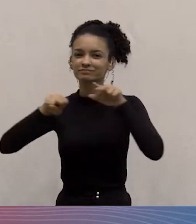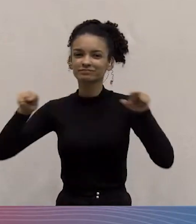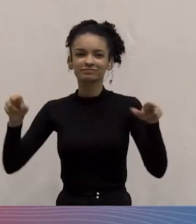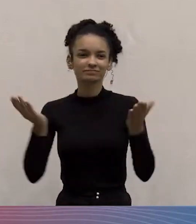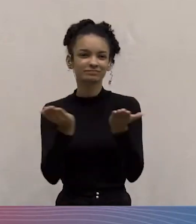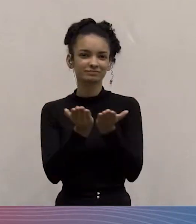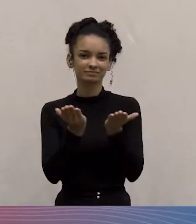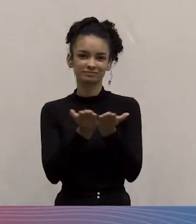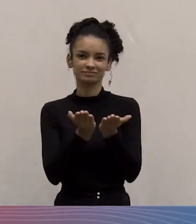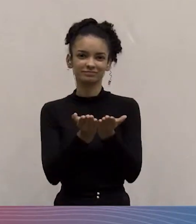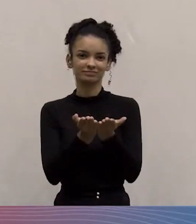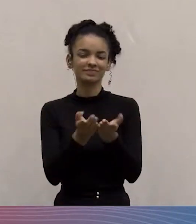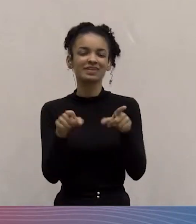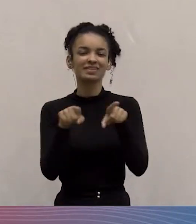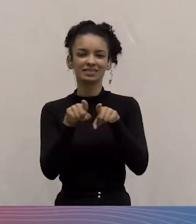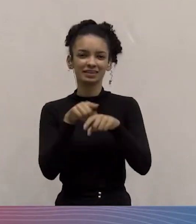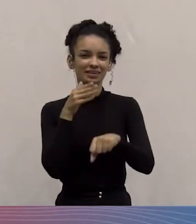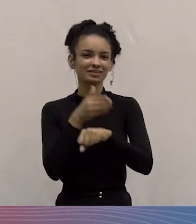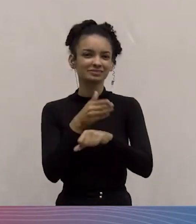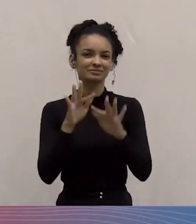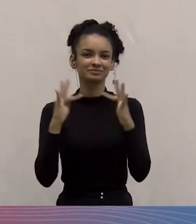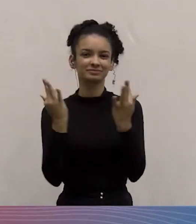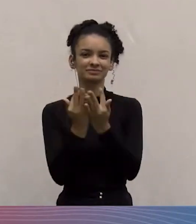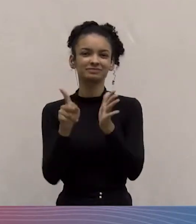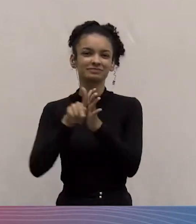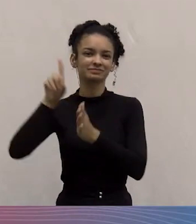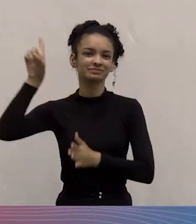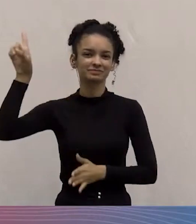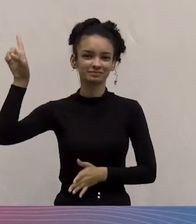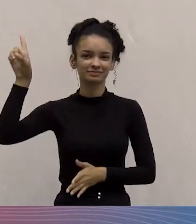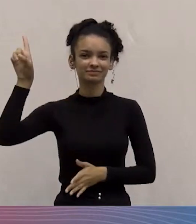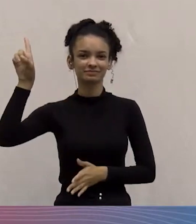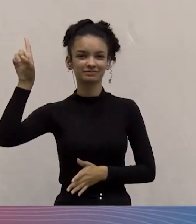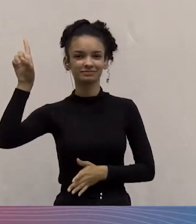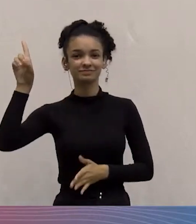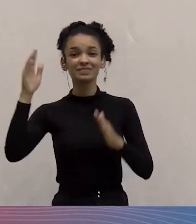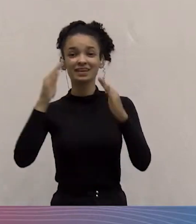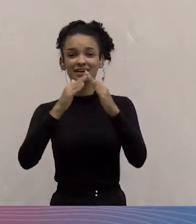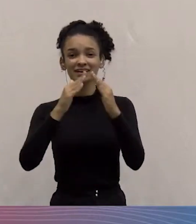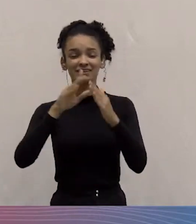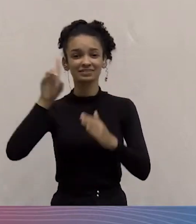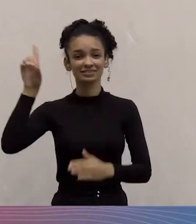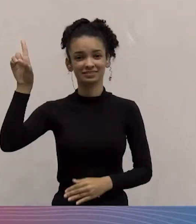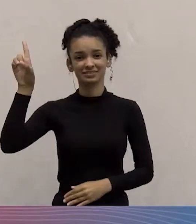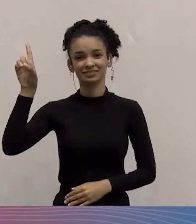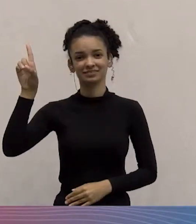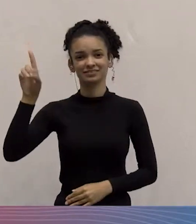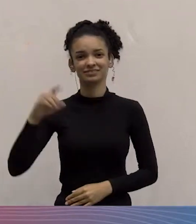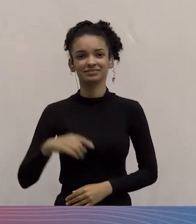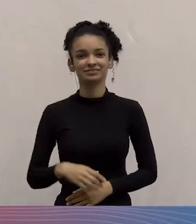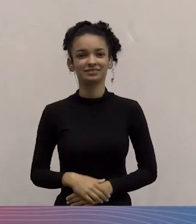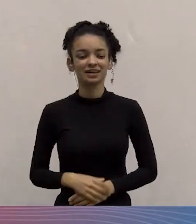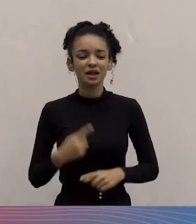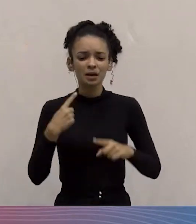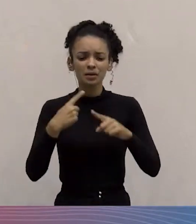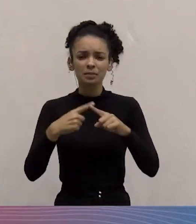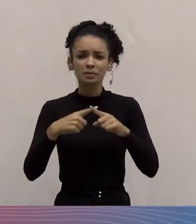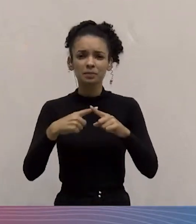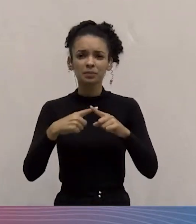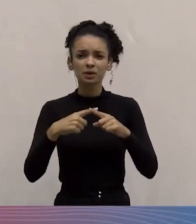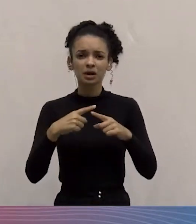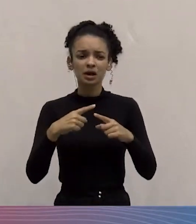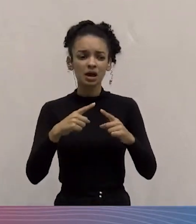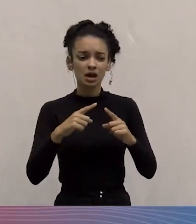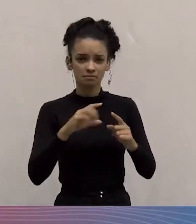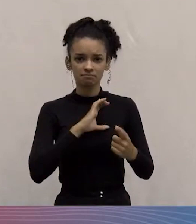E somos membros da família de Deus, da casa de Deus. Porque logo depois